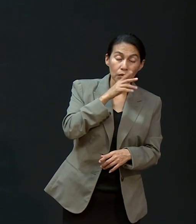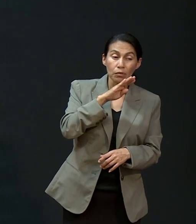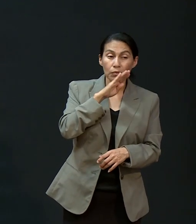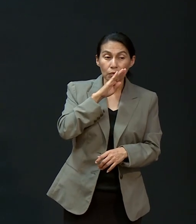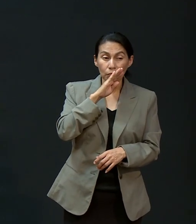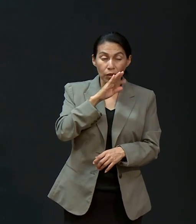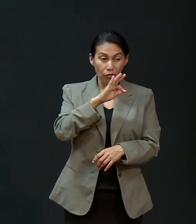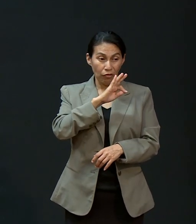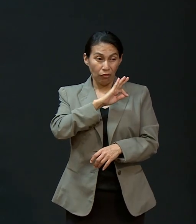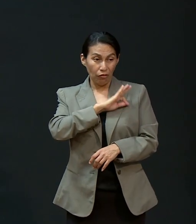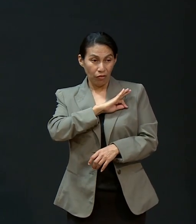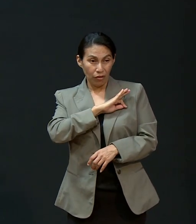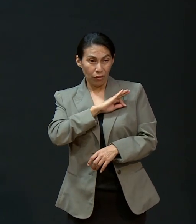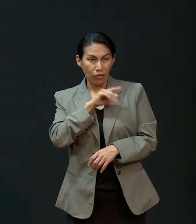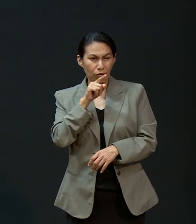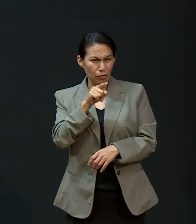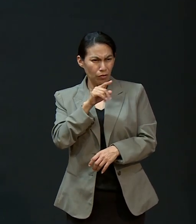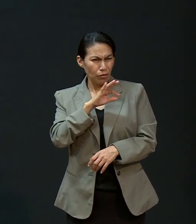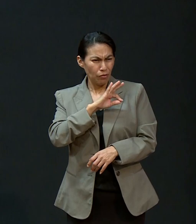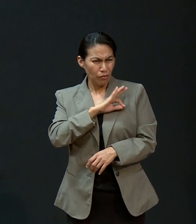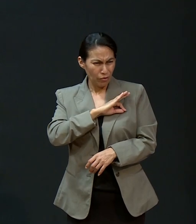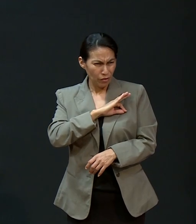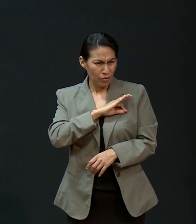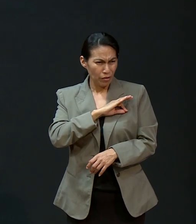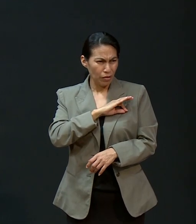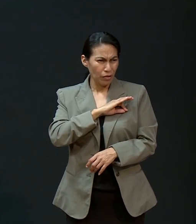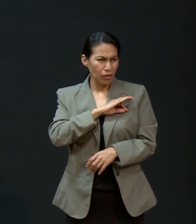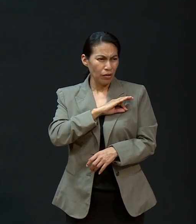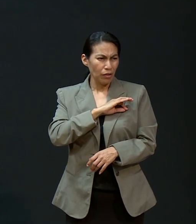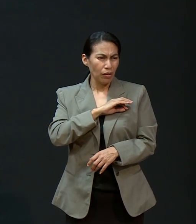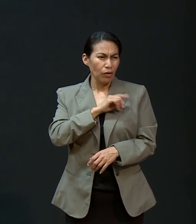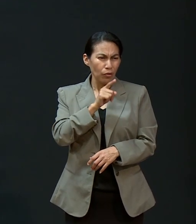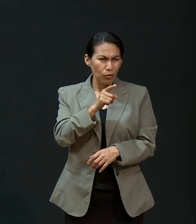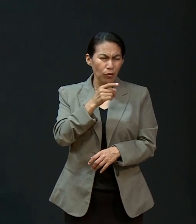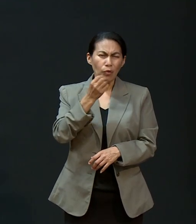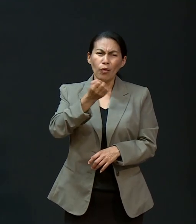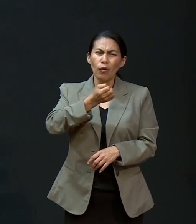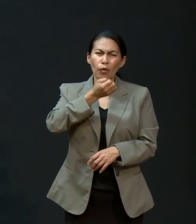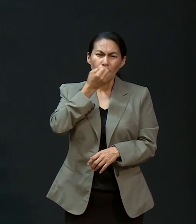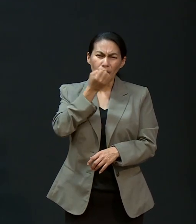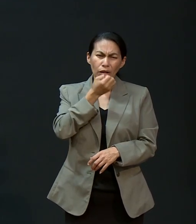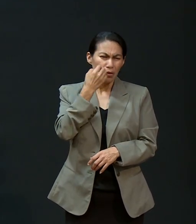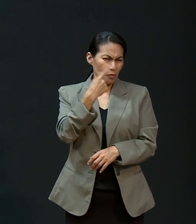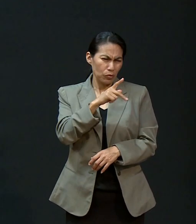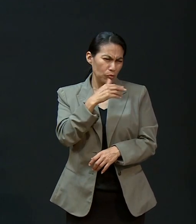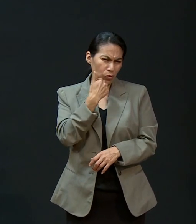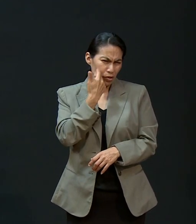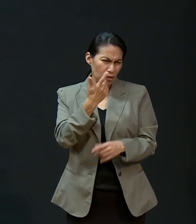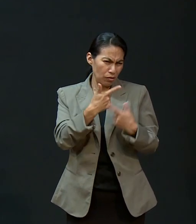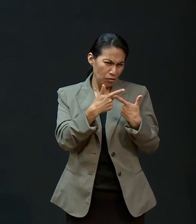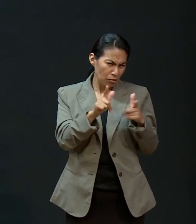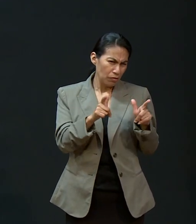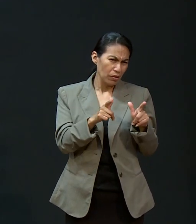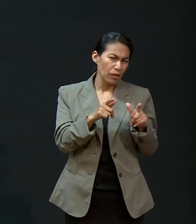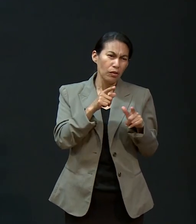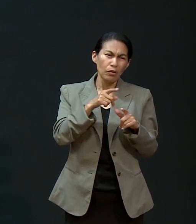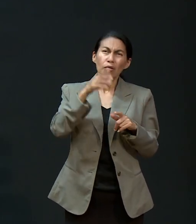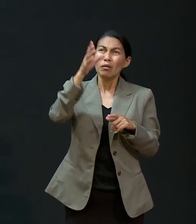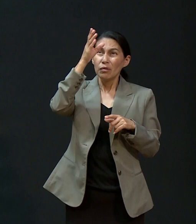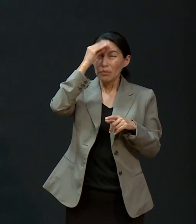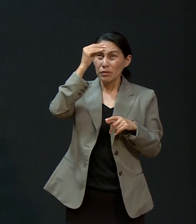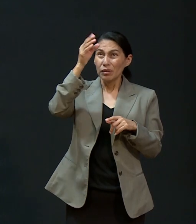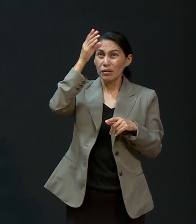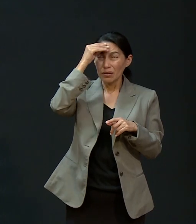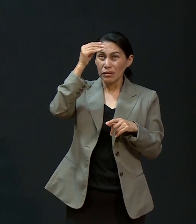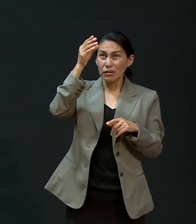entre el Dios de tus padres, la fe de tus padres y tu fe es que tú empezaste a invocar por ti mismo y